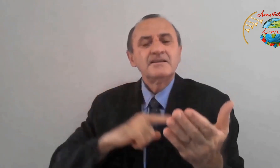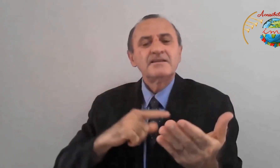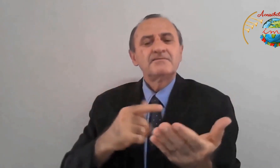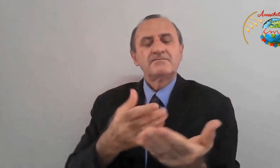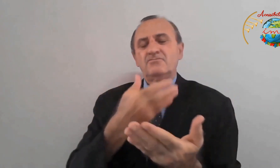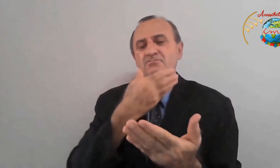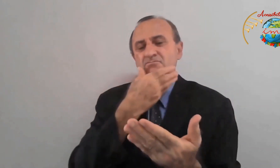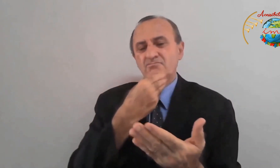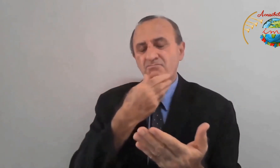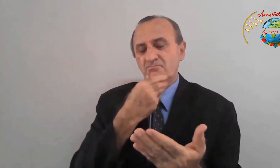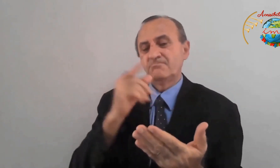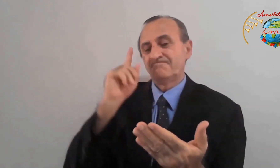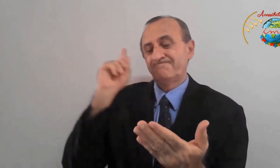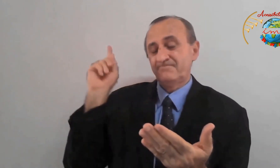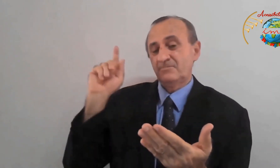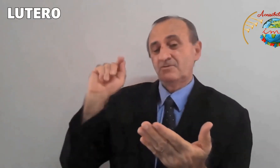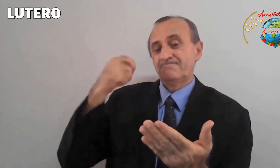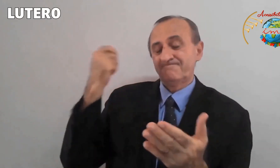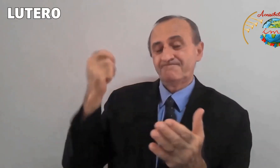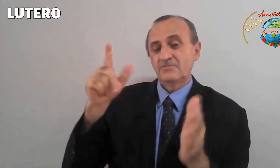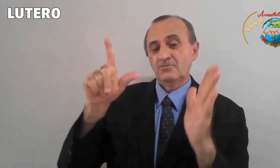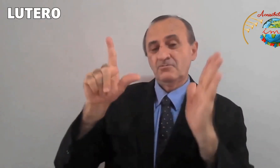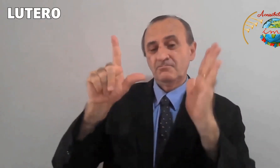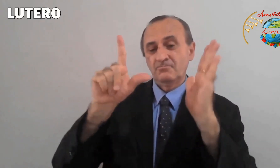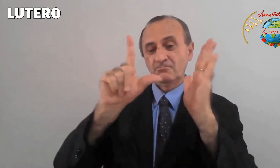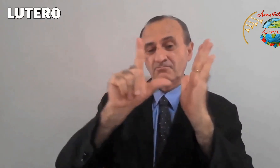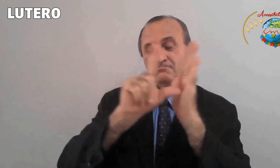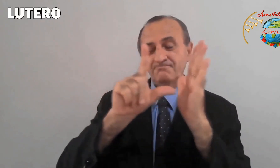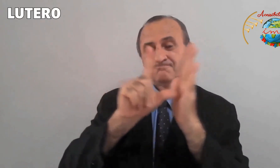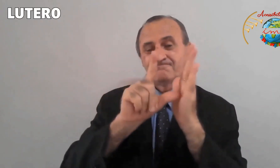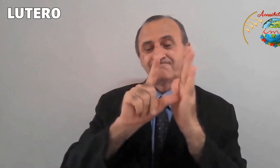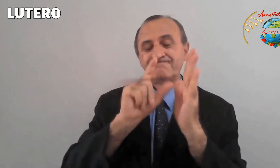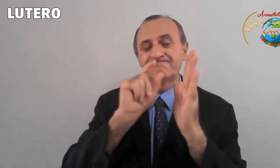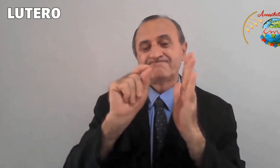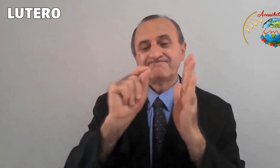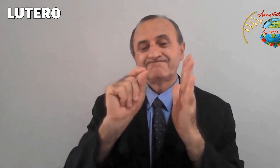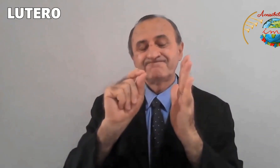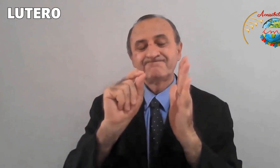substituída. Então houve um homem, veja aqui, ó, Lutero.